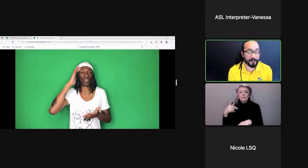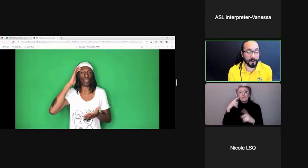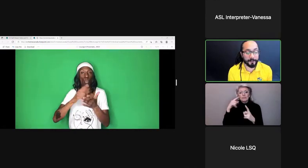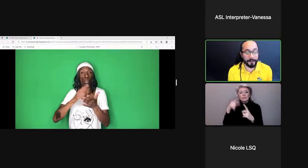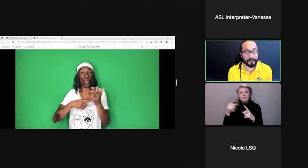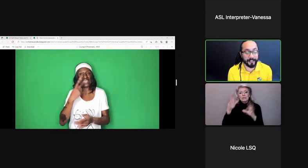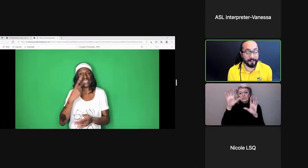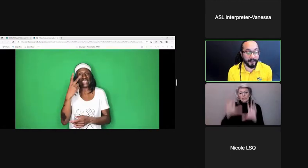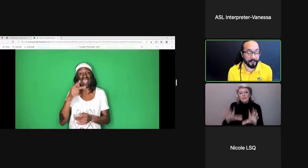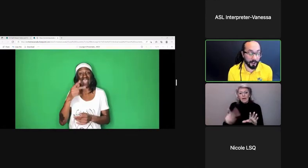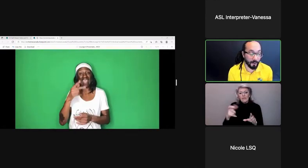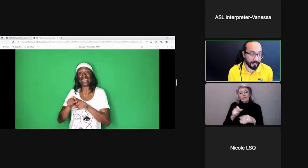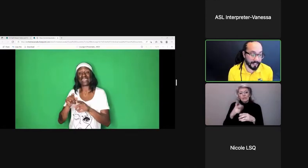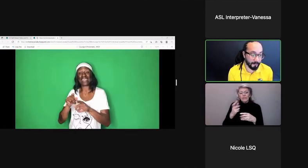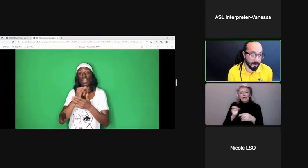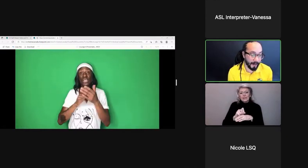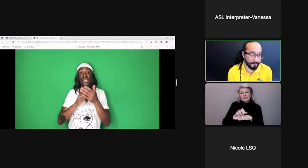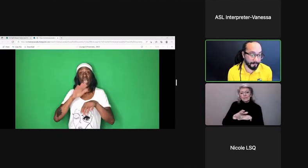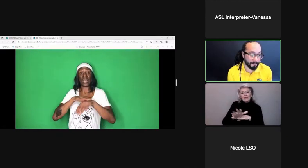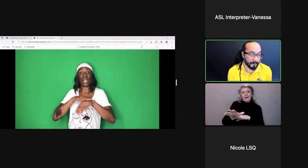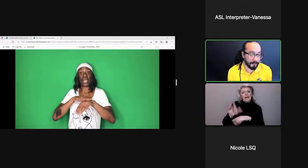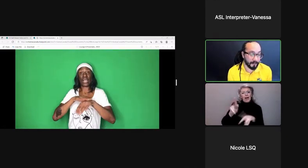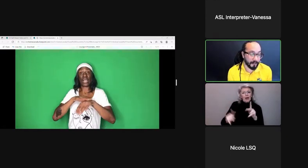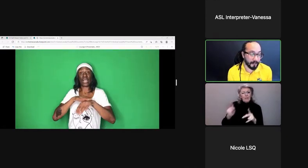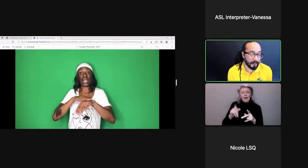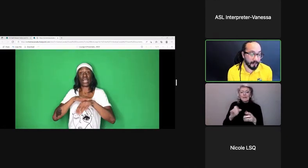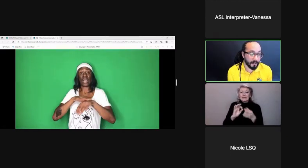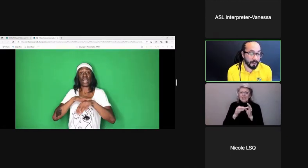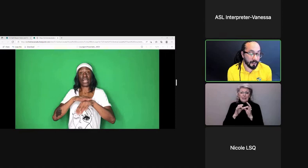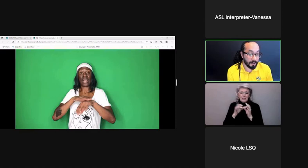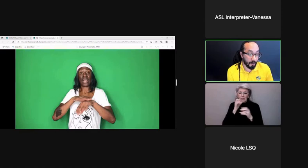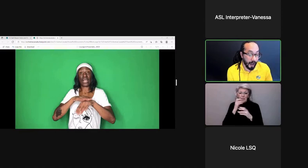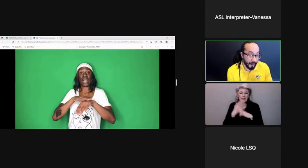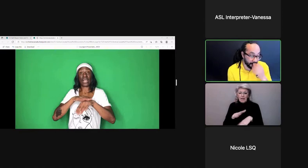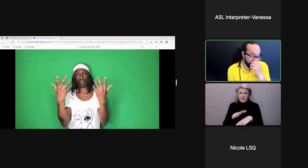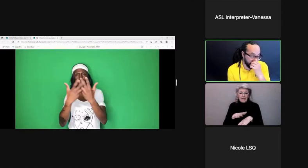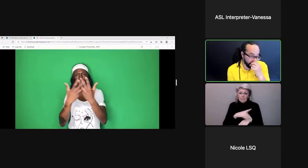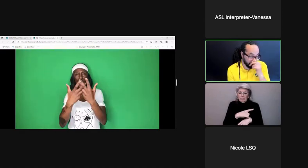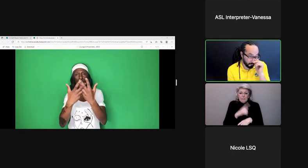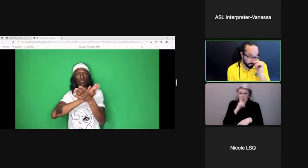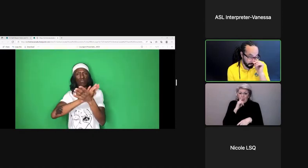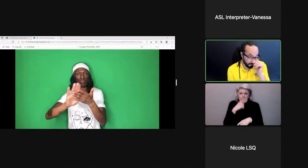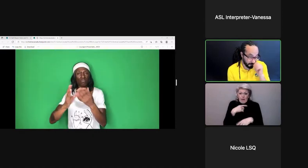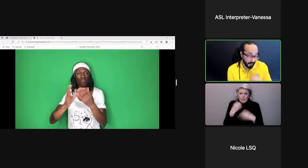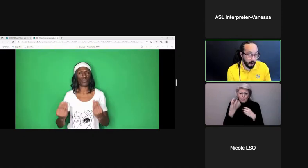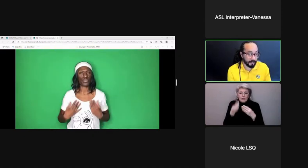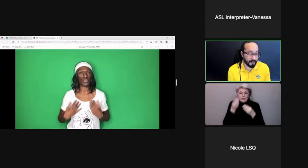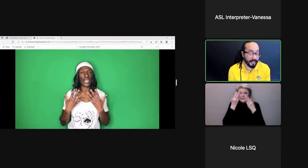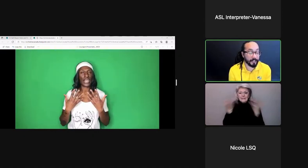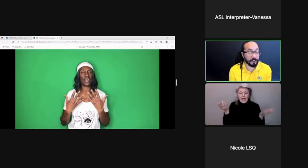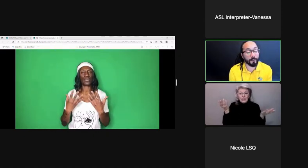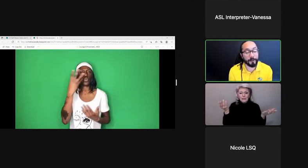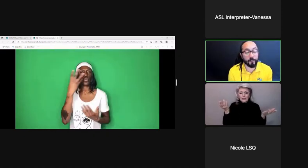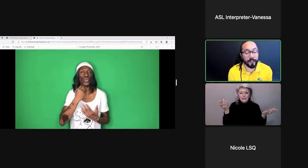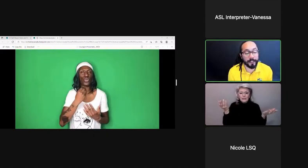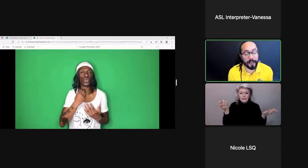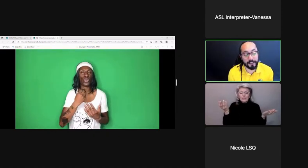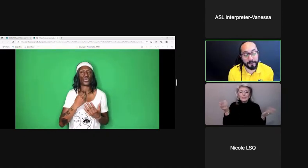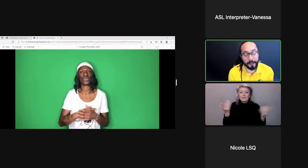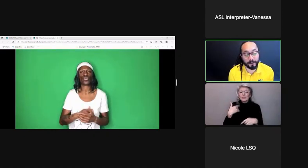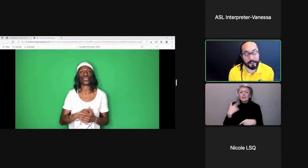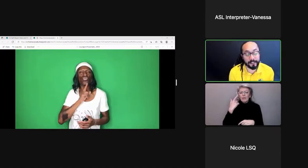spectacle, c'est d'inspirer les gens. Si l'interprète n'est pas préparé, il ne sera pas en mesure de rendre le message. Je